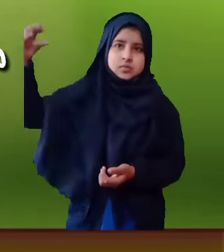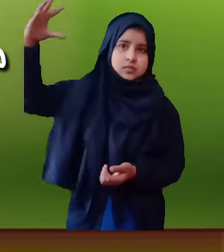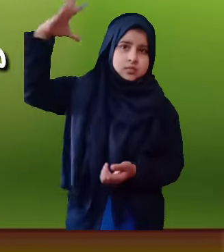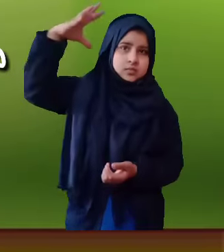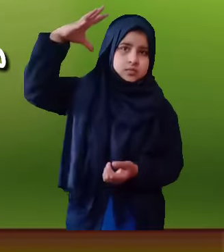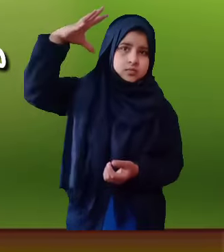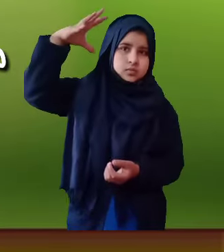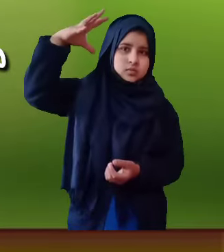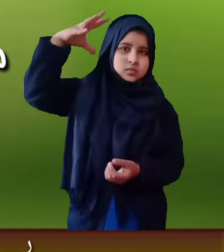रोशनी